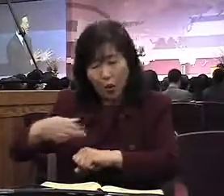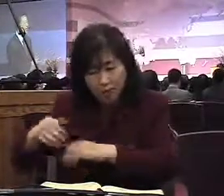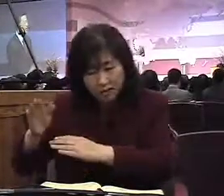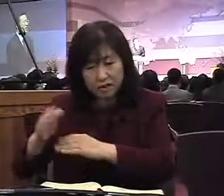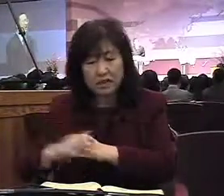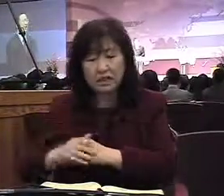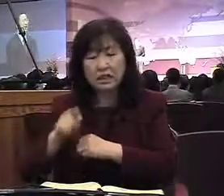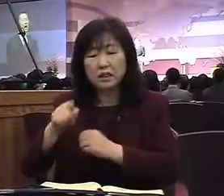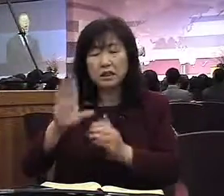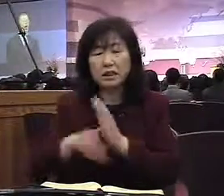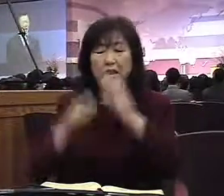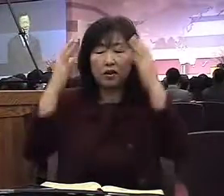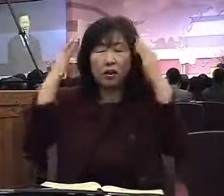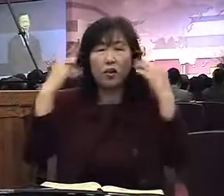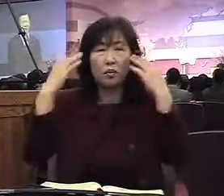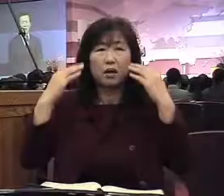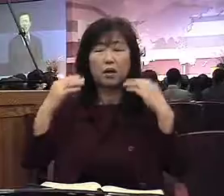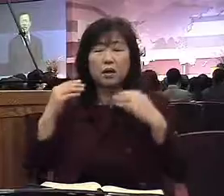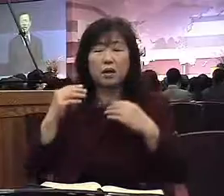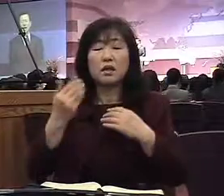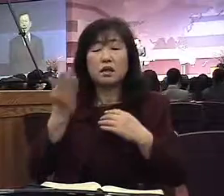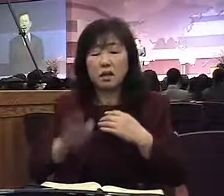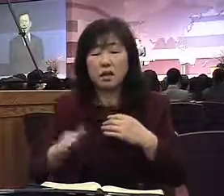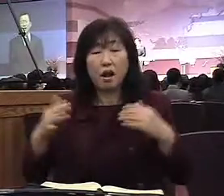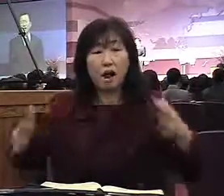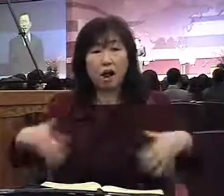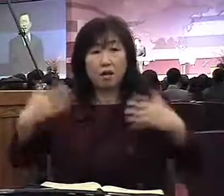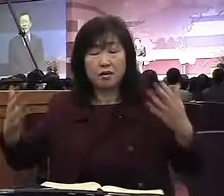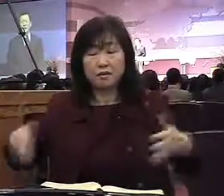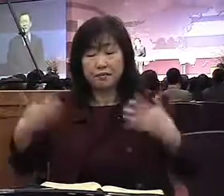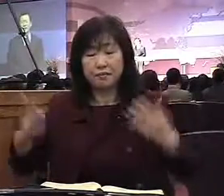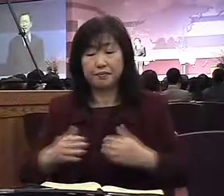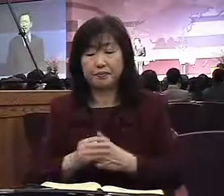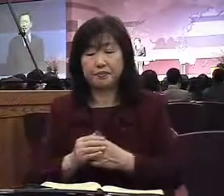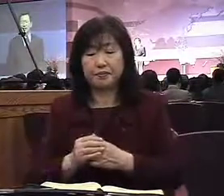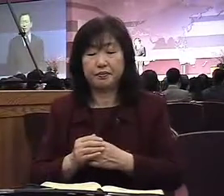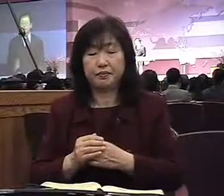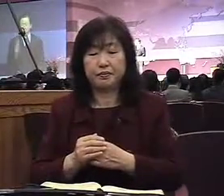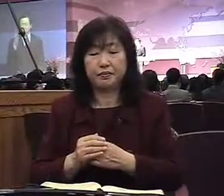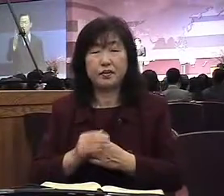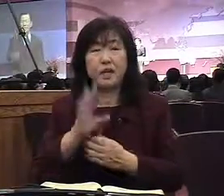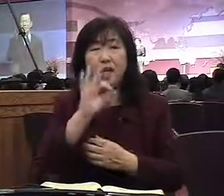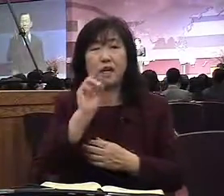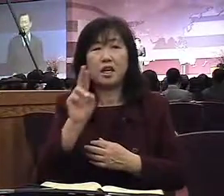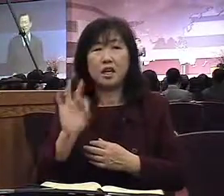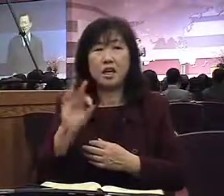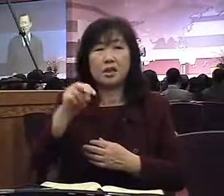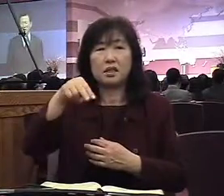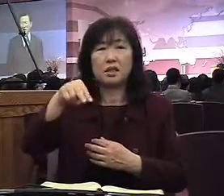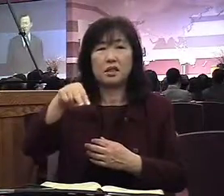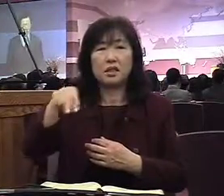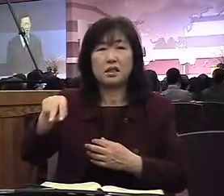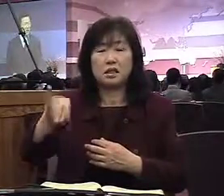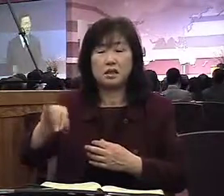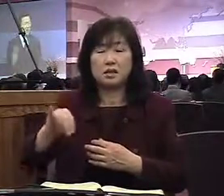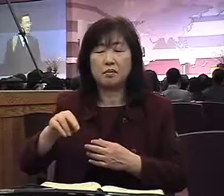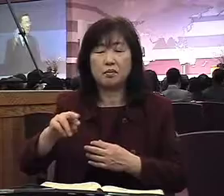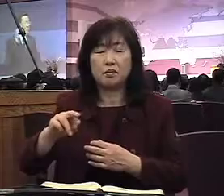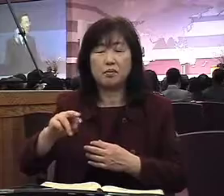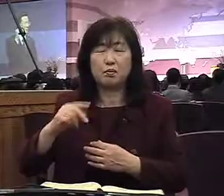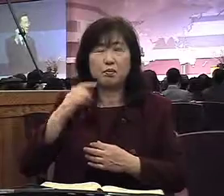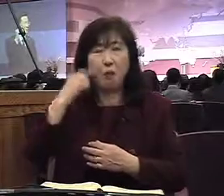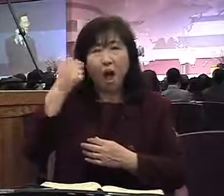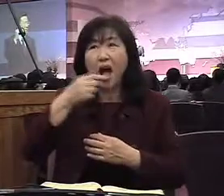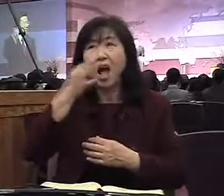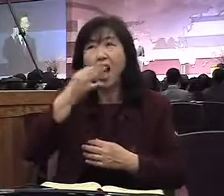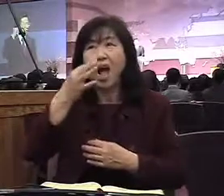여름이었대요. 그런데 가을에 바로 그해 가을에 이 양씨가 소리를 지르면서 목사님께 찾아와요. 목사님